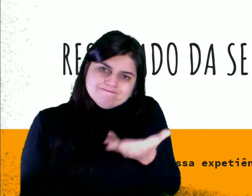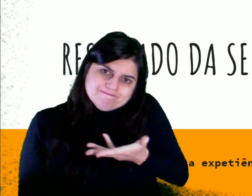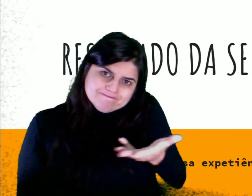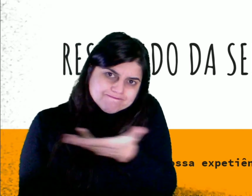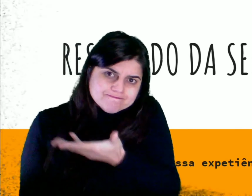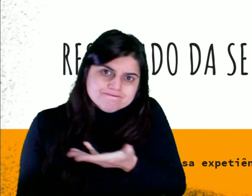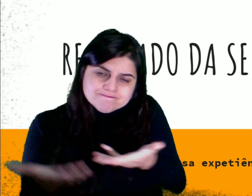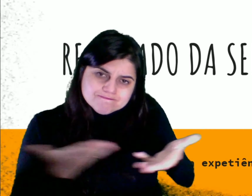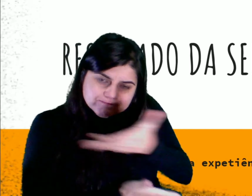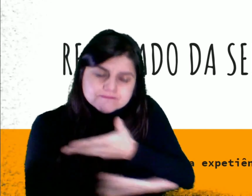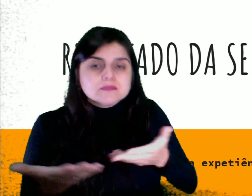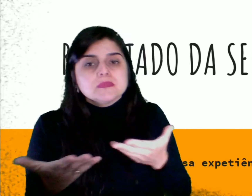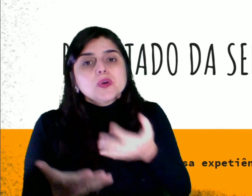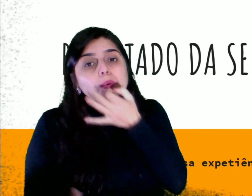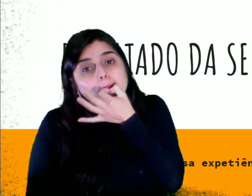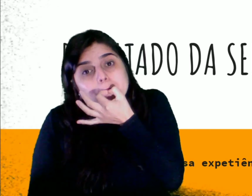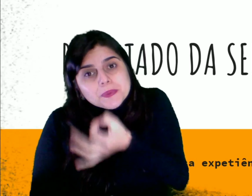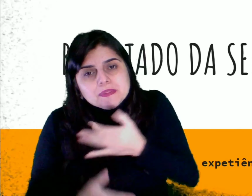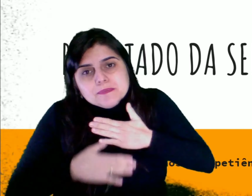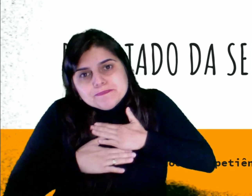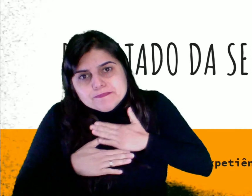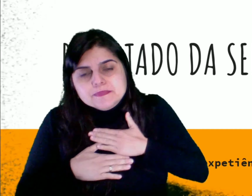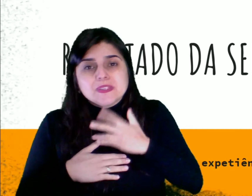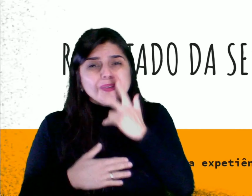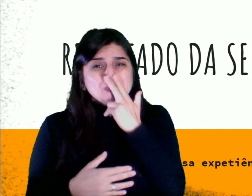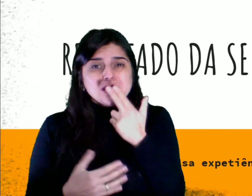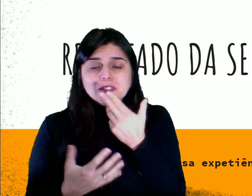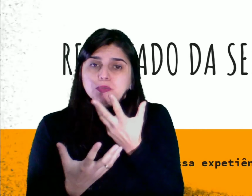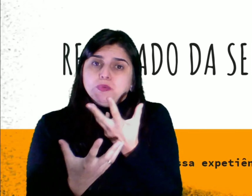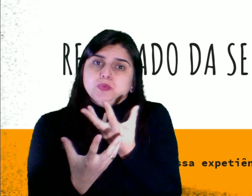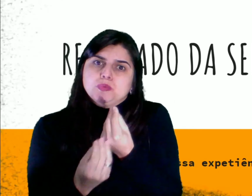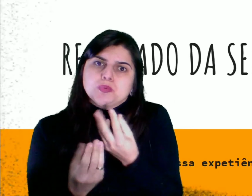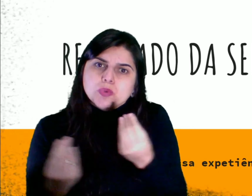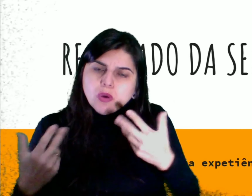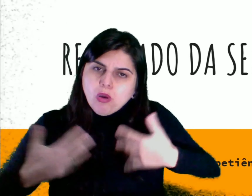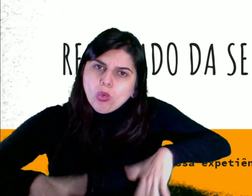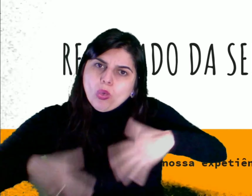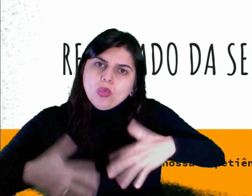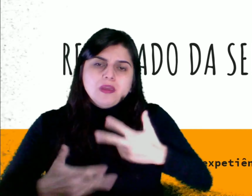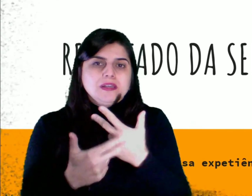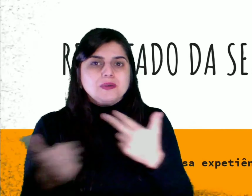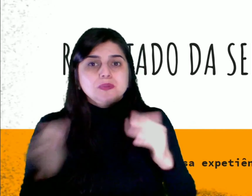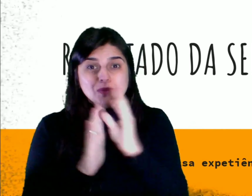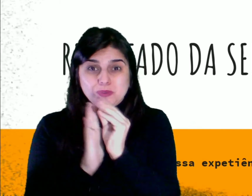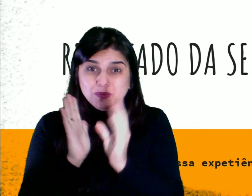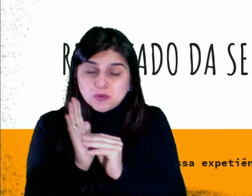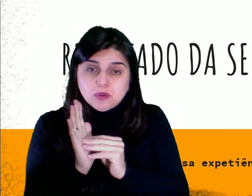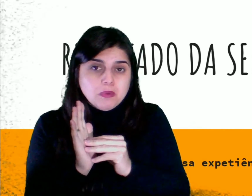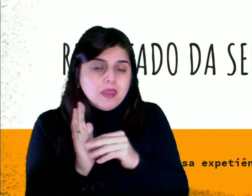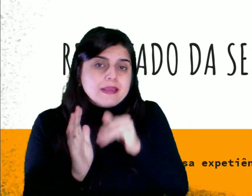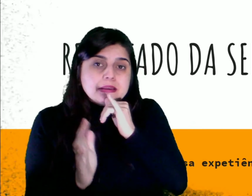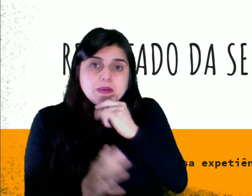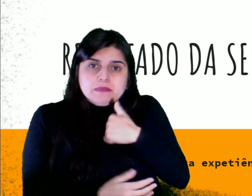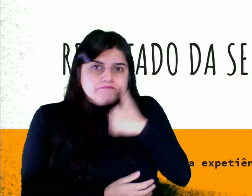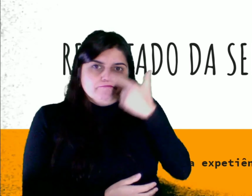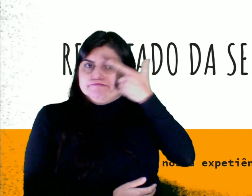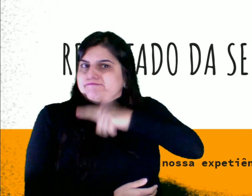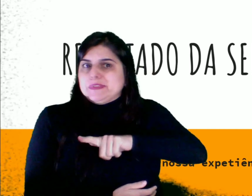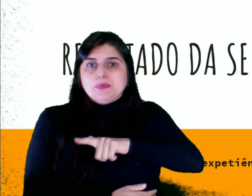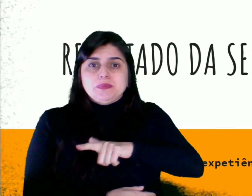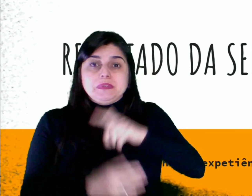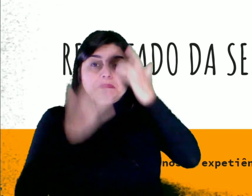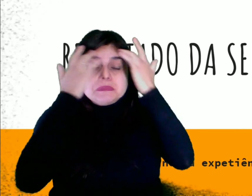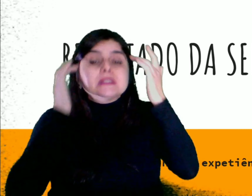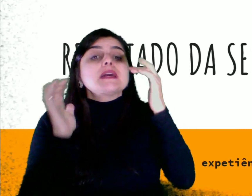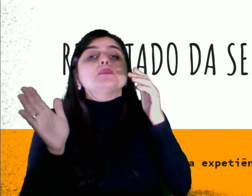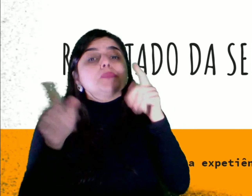Então, agora eu quero, de forma bem simples, né, nesse bate-papo, nesse compartilhar, dizer um pouquinho sobre a minha opinião, né,